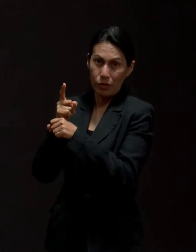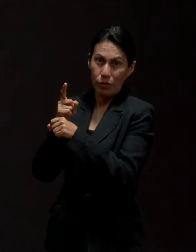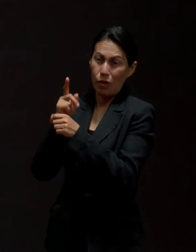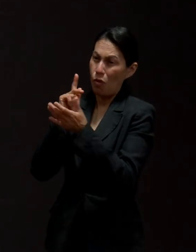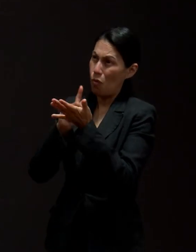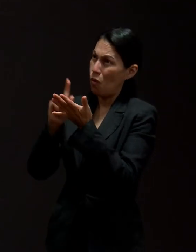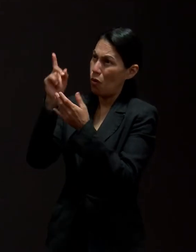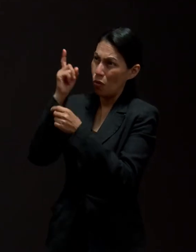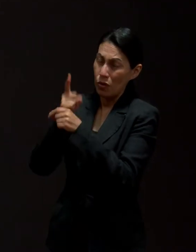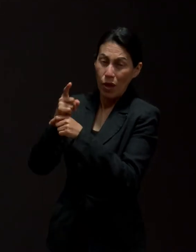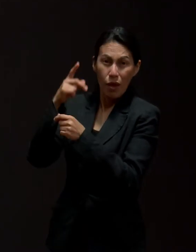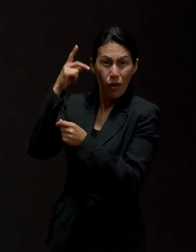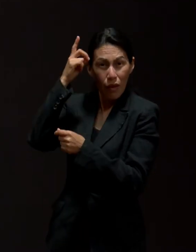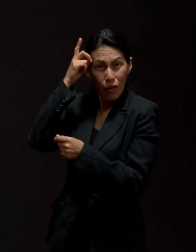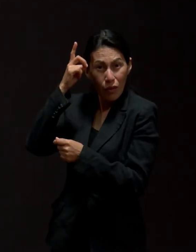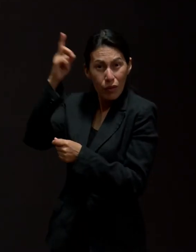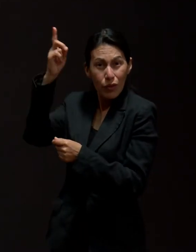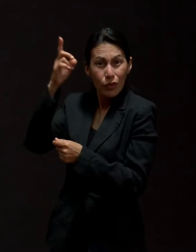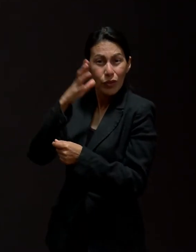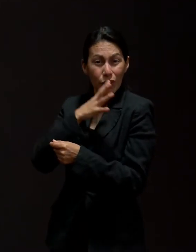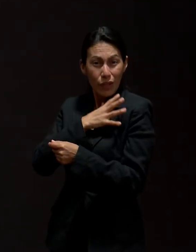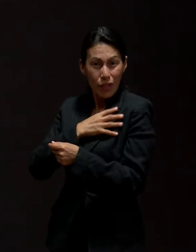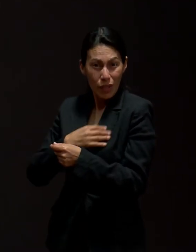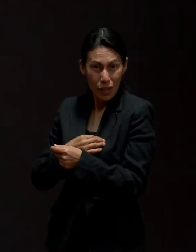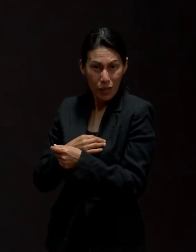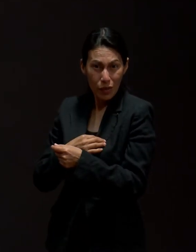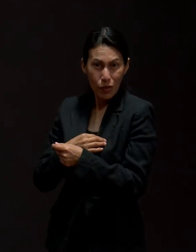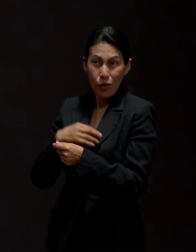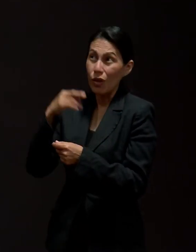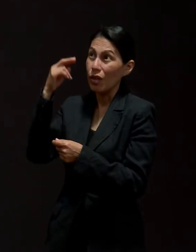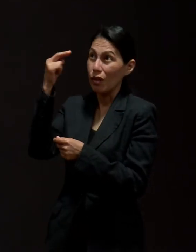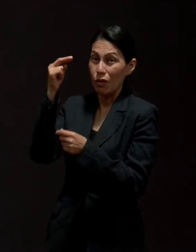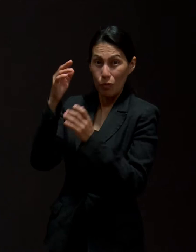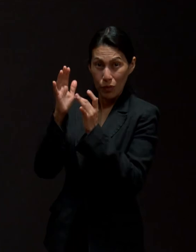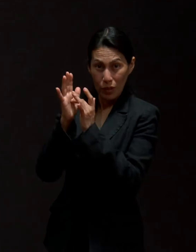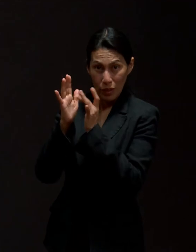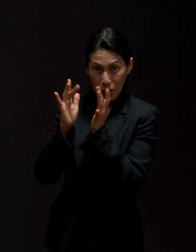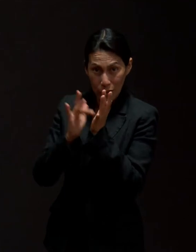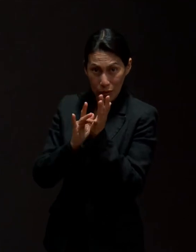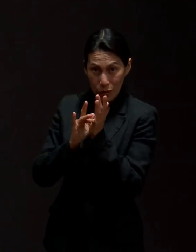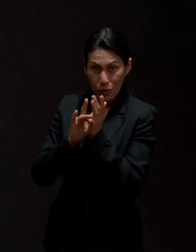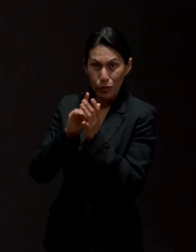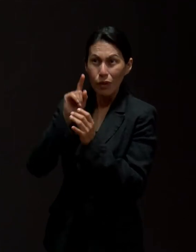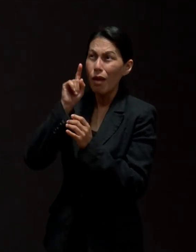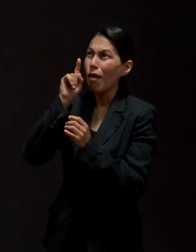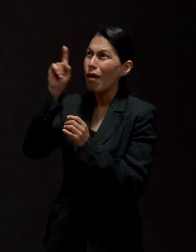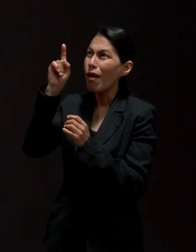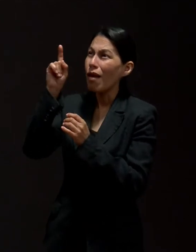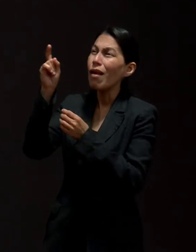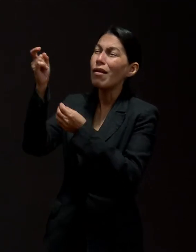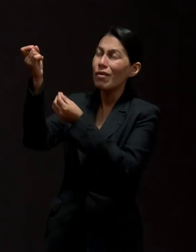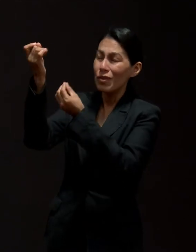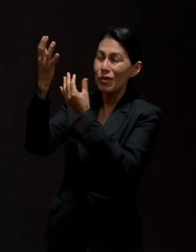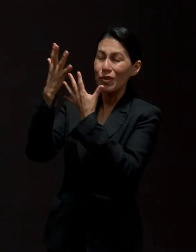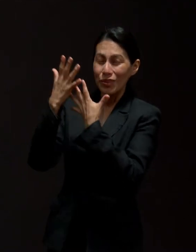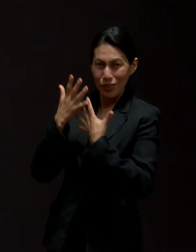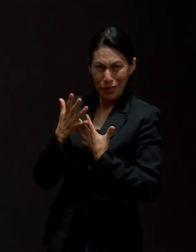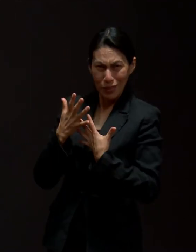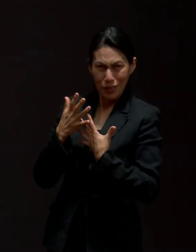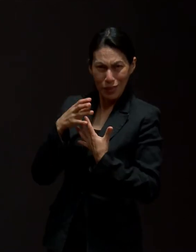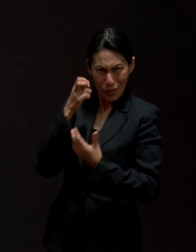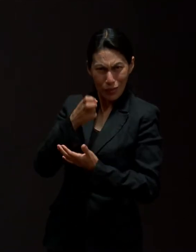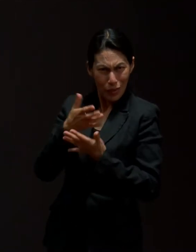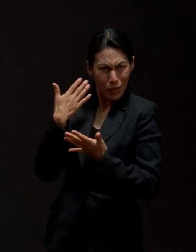voluntad del Hijo, conforme y en el nombre de Jesús, Él nos lo concedería,